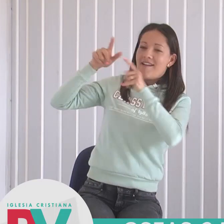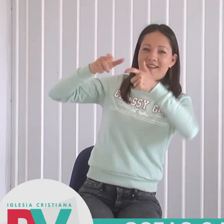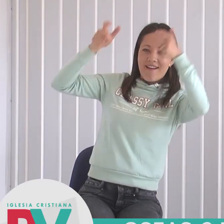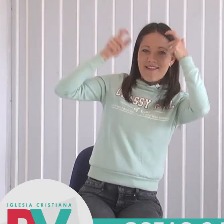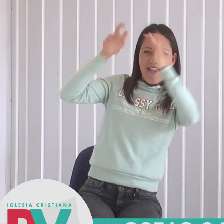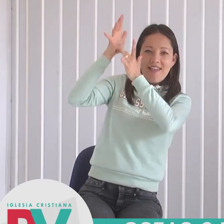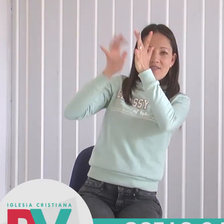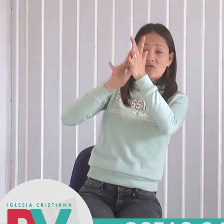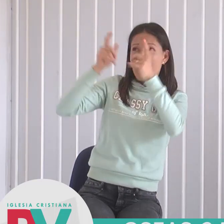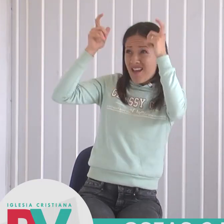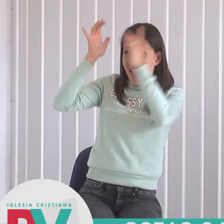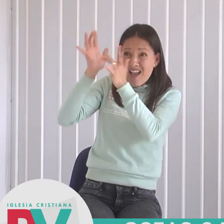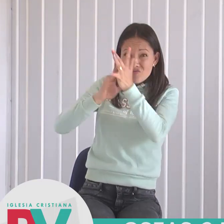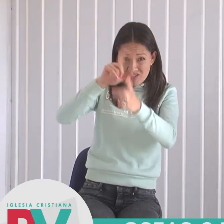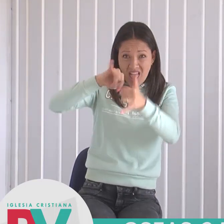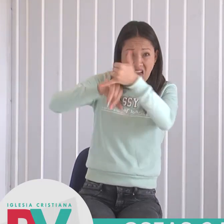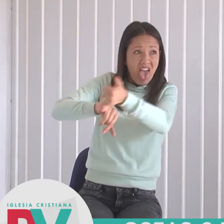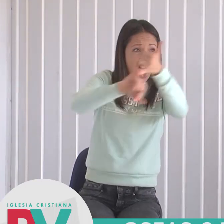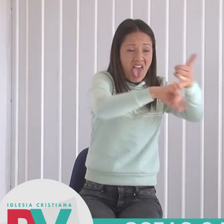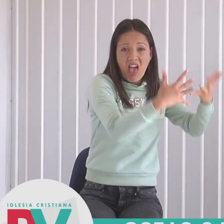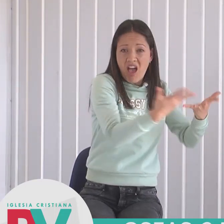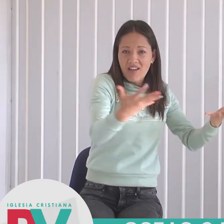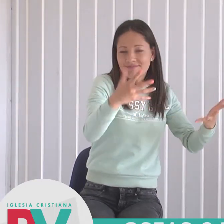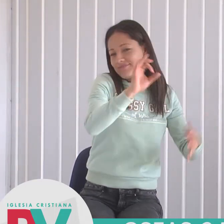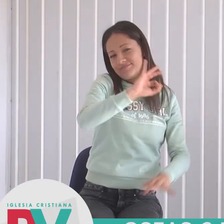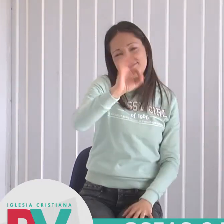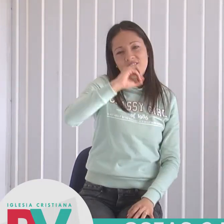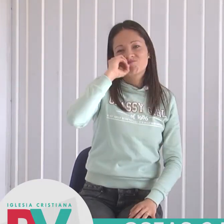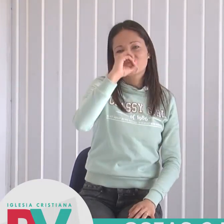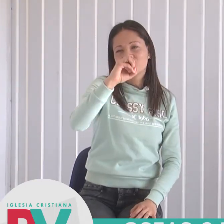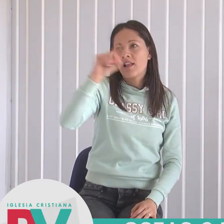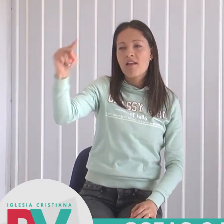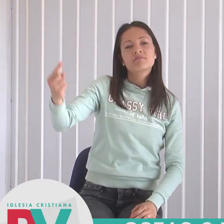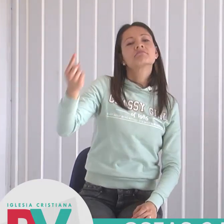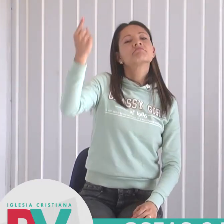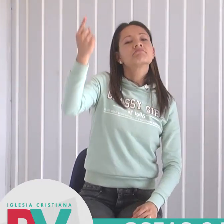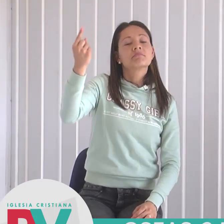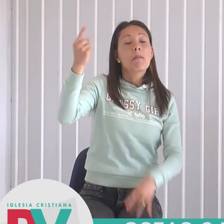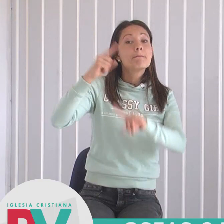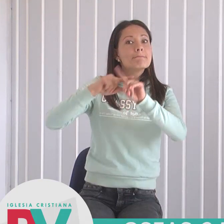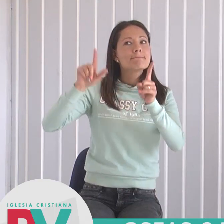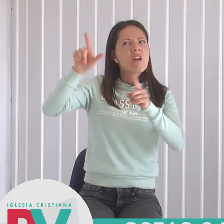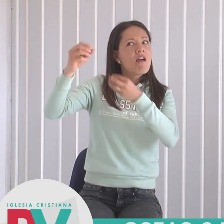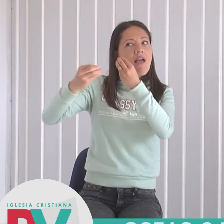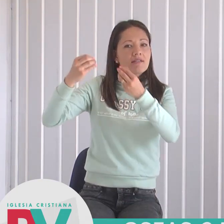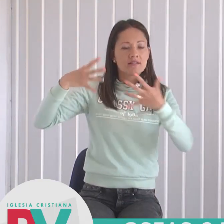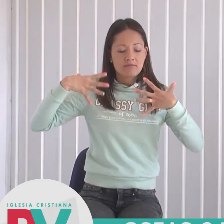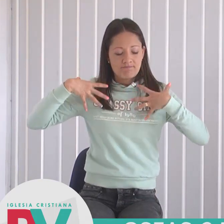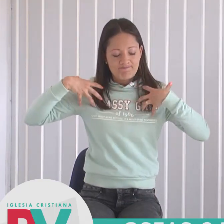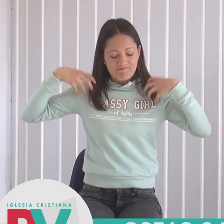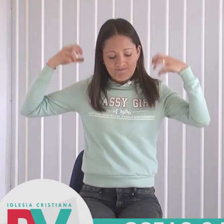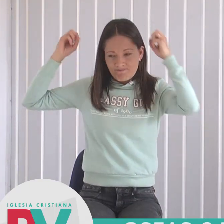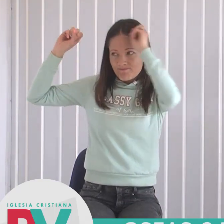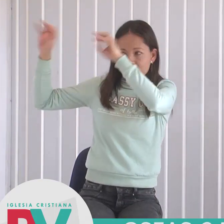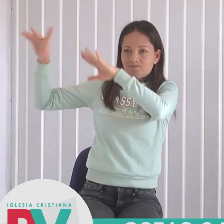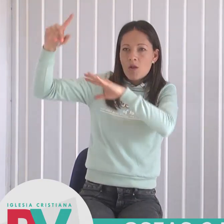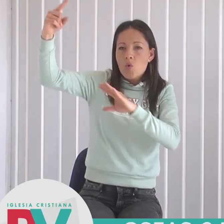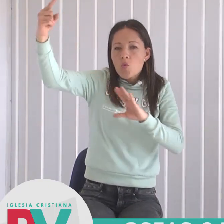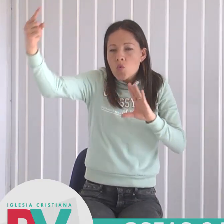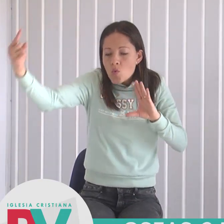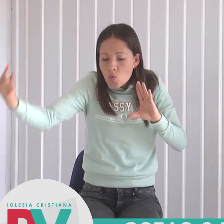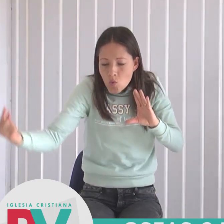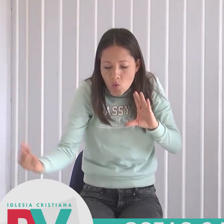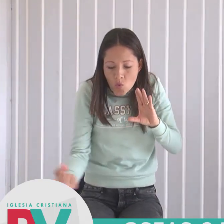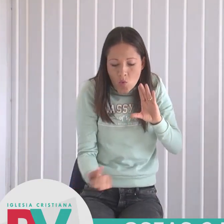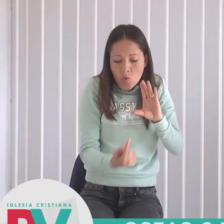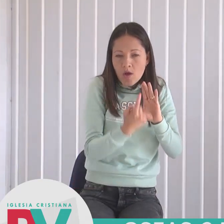no necesita de nadie. Y aún siendo en la estatura de Dios, Él se humilló y se sujetó al Padre. Pero Él